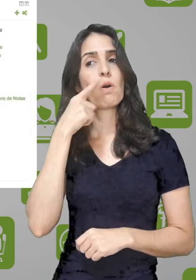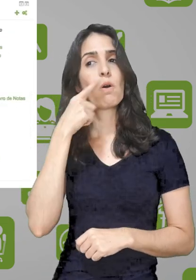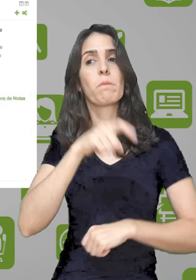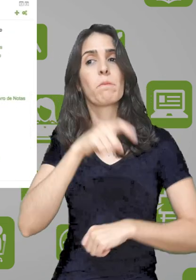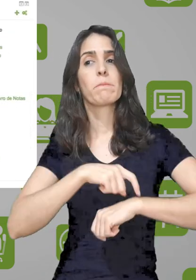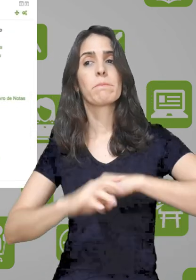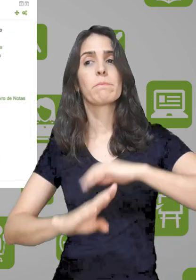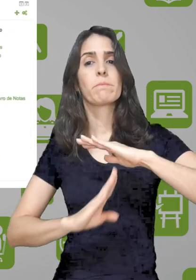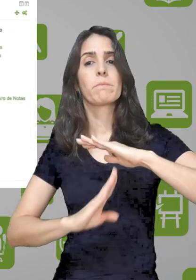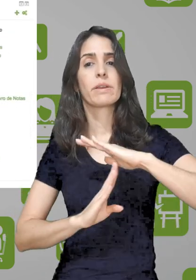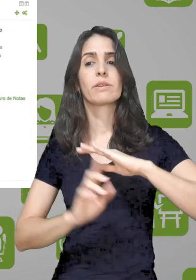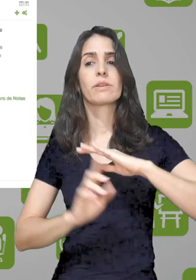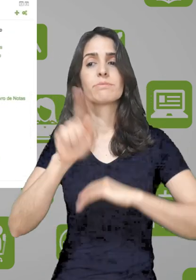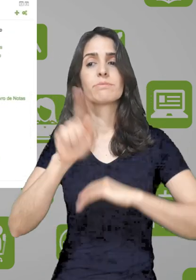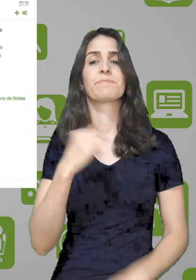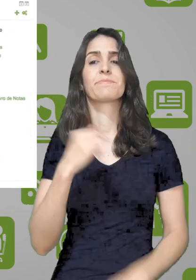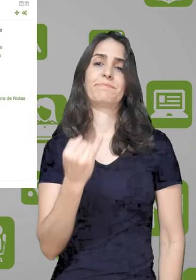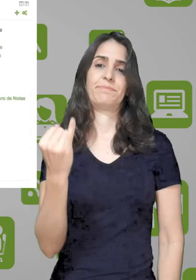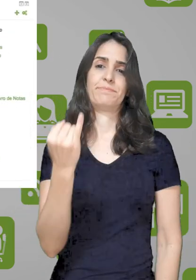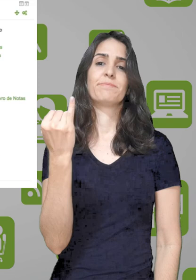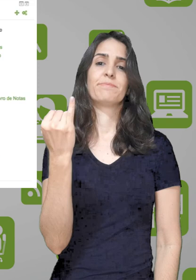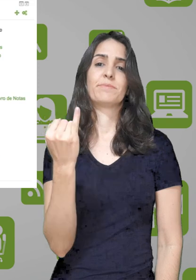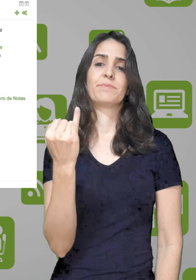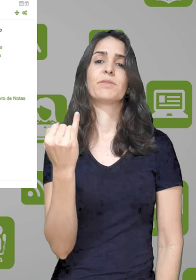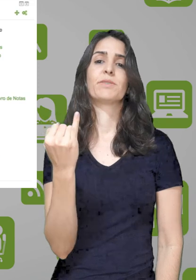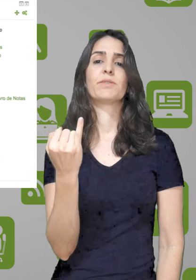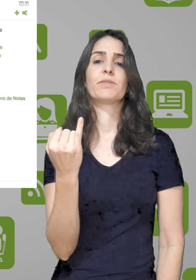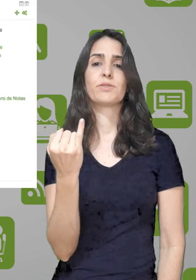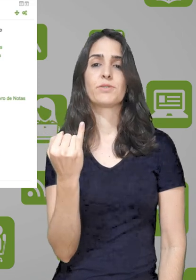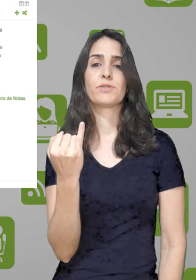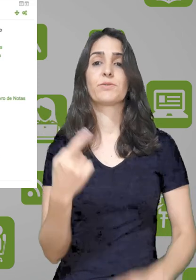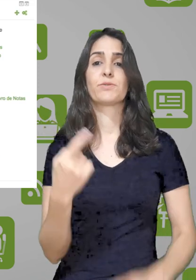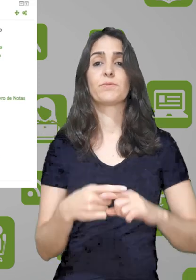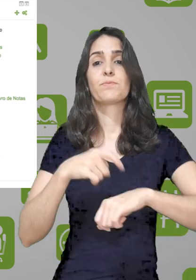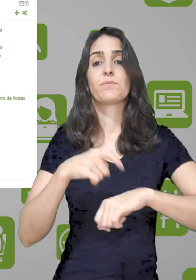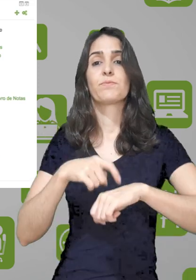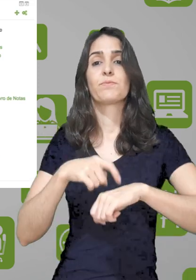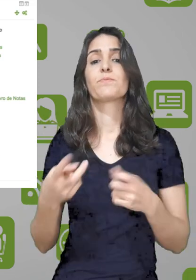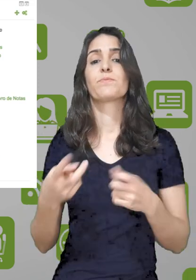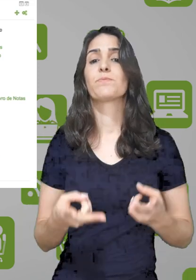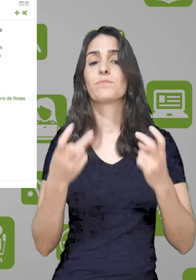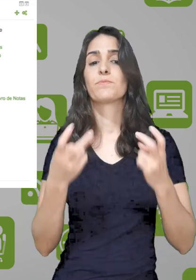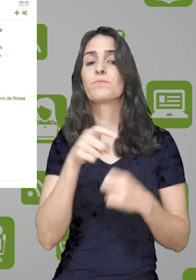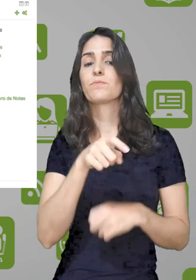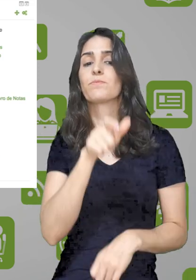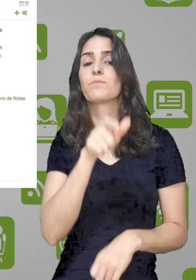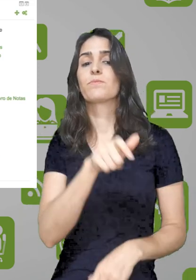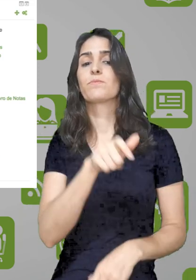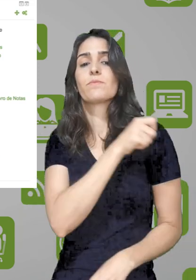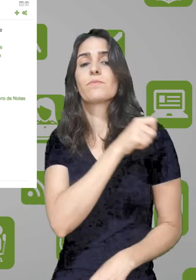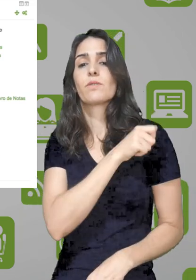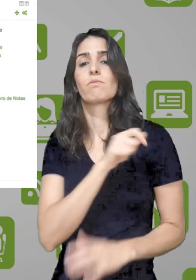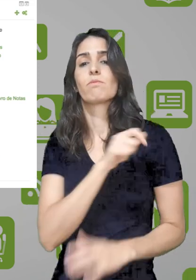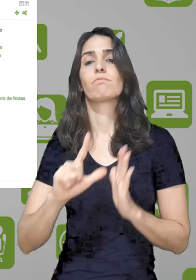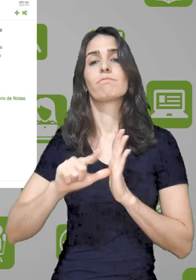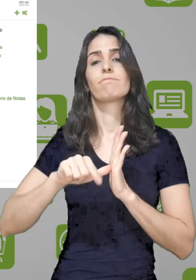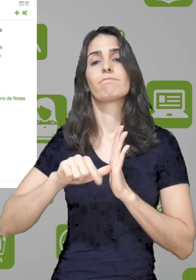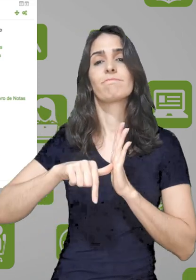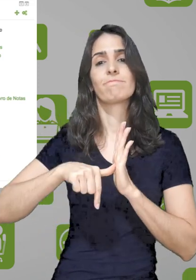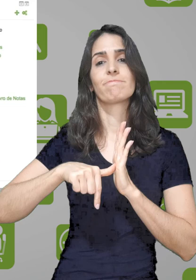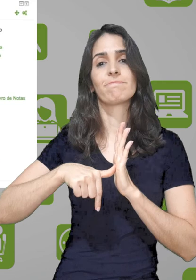lembrete para esse aluno é uma ação muito importante no momento em que eu